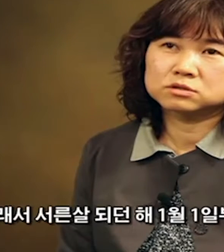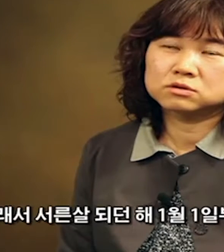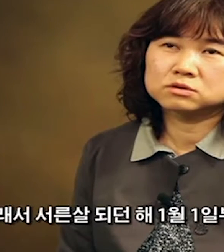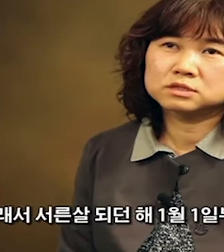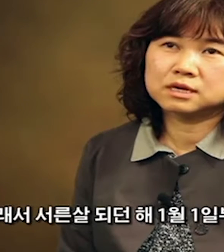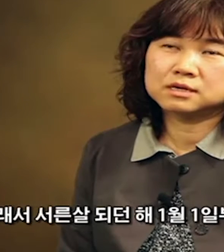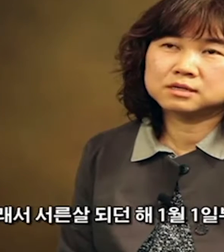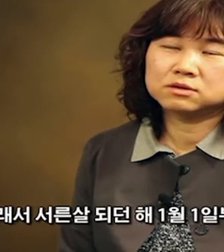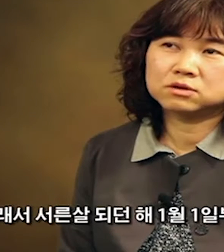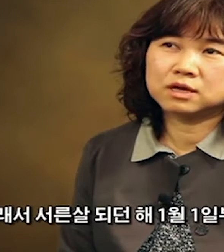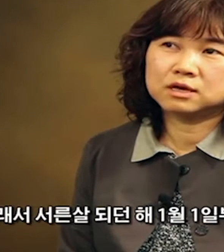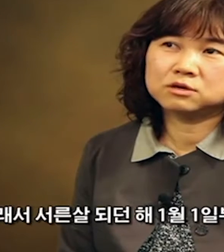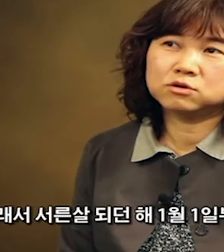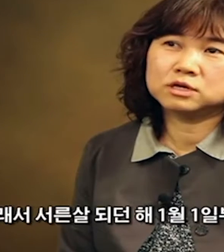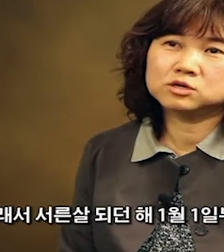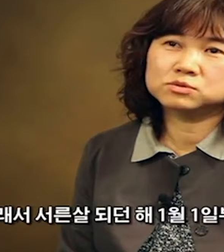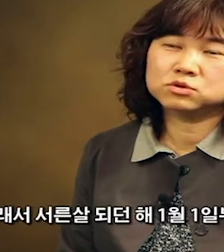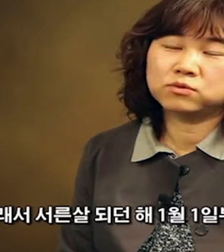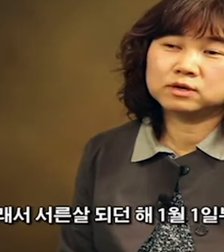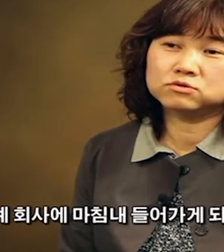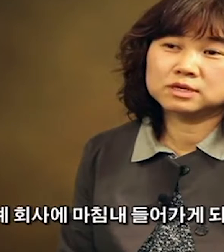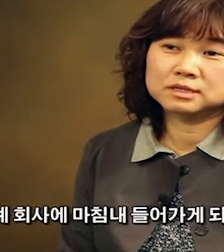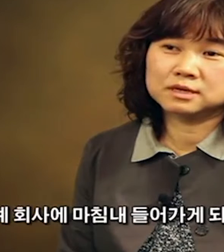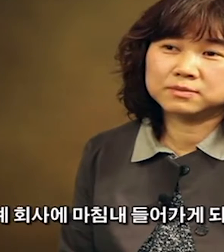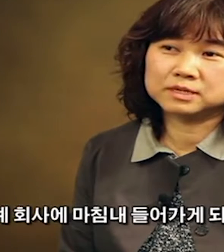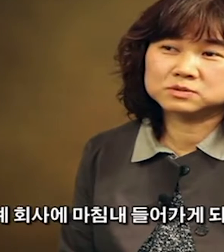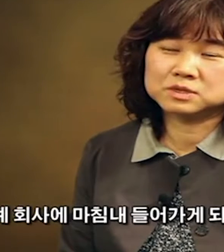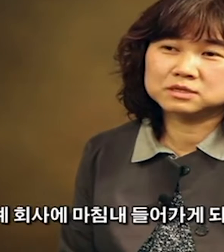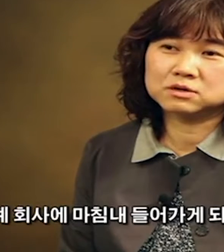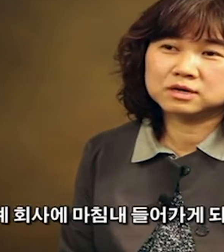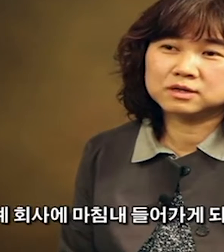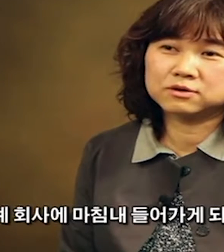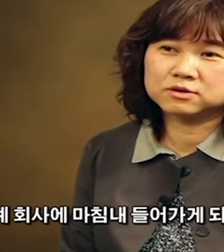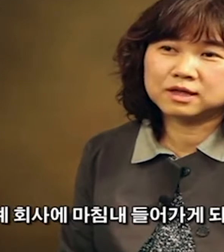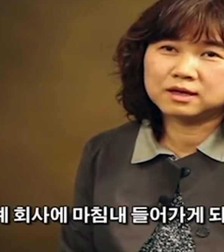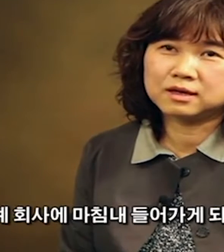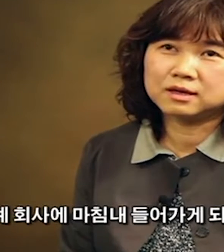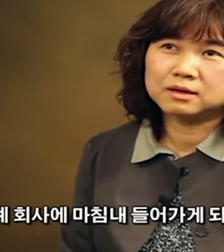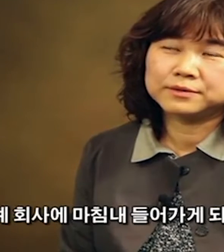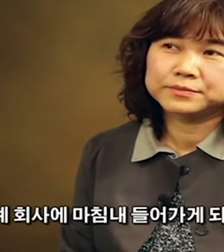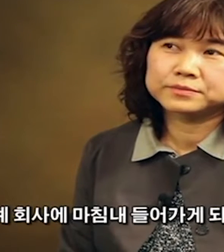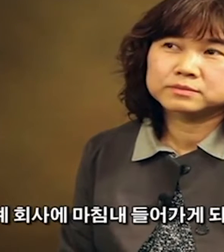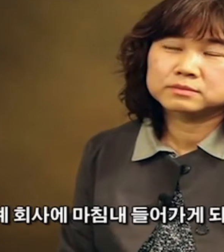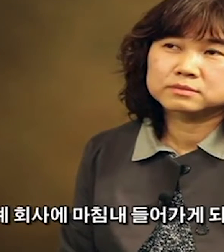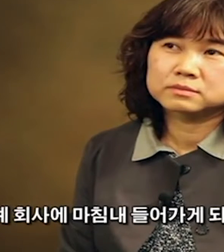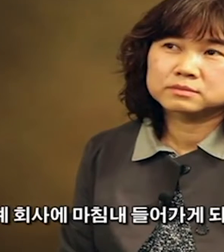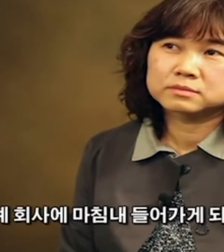그래서 30살 되던 해 1월 1일부터 외국인 회사에 마침내 들어가게 되었는데